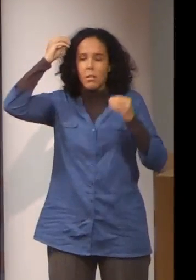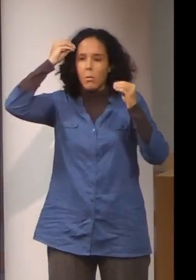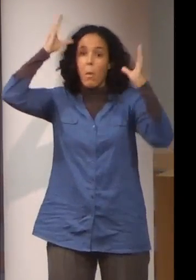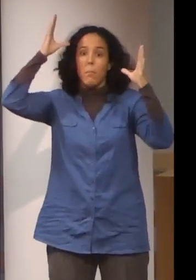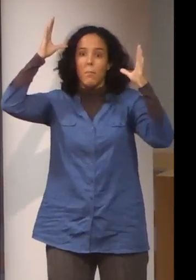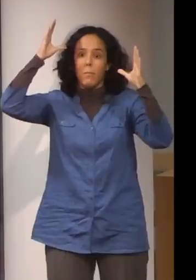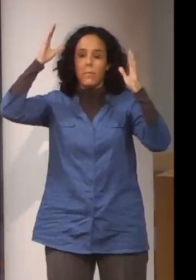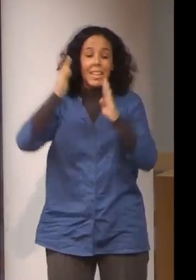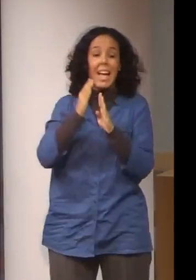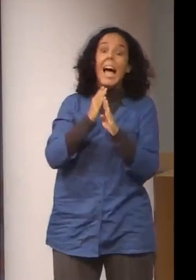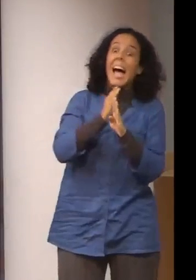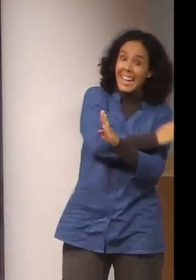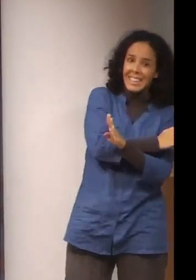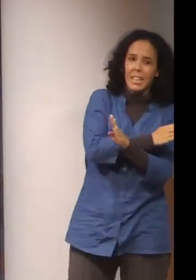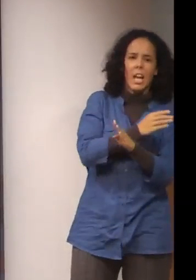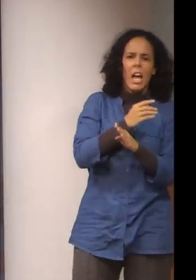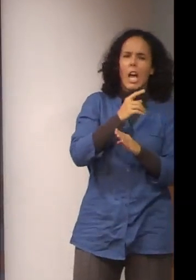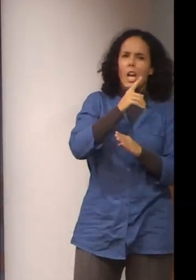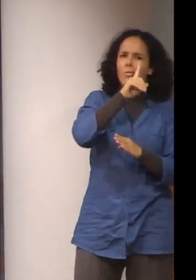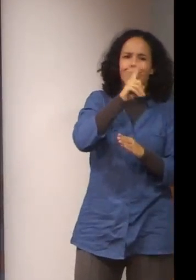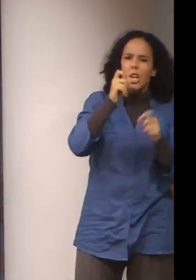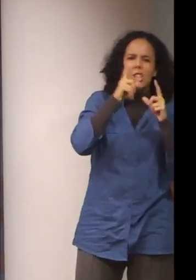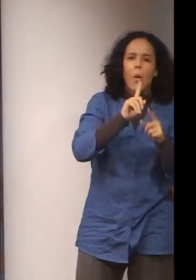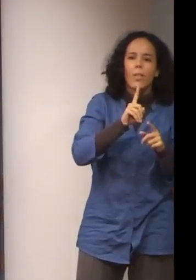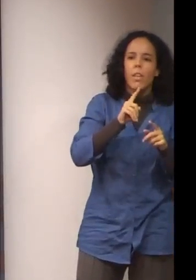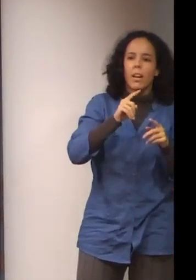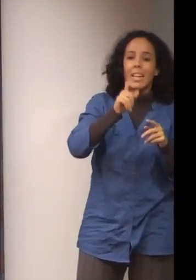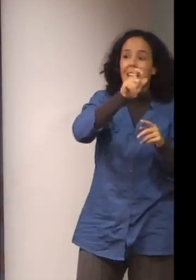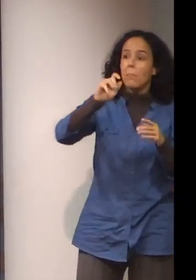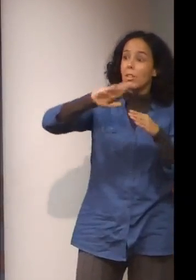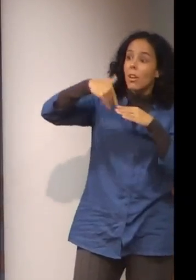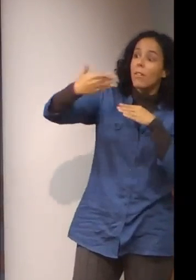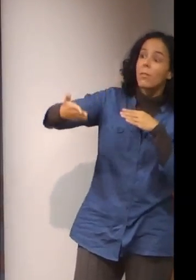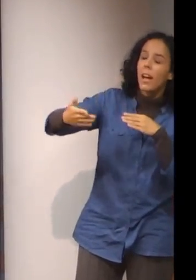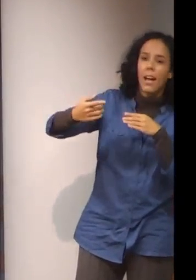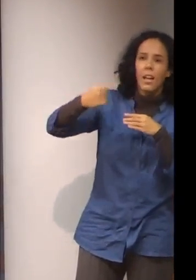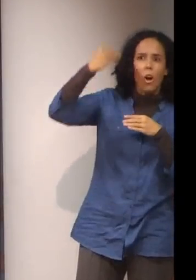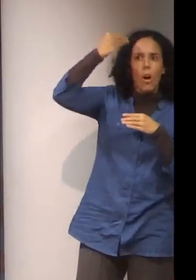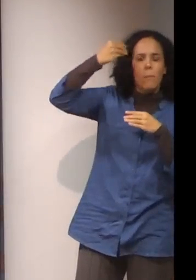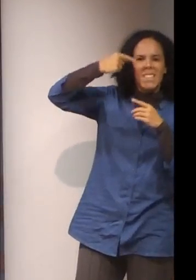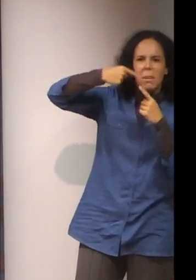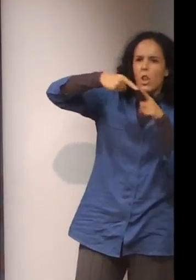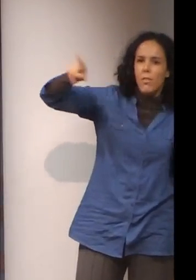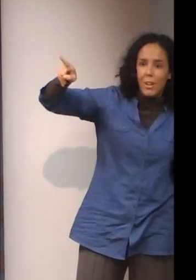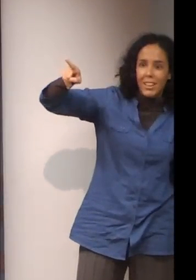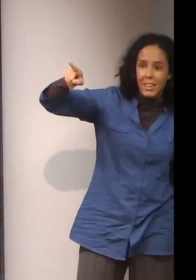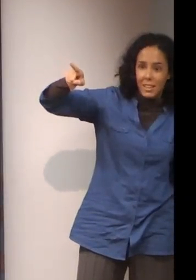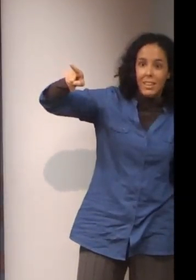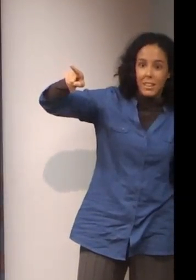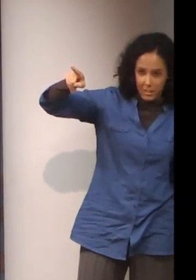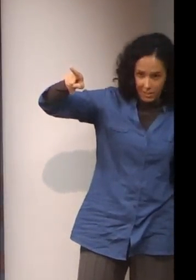los bebés a los 4 años, digamos que tienen un despertar cognitivo que hasta ese momento no son